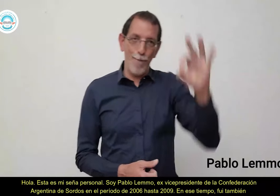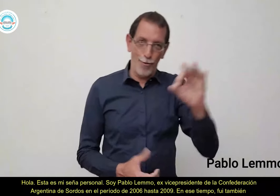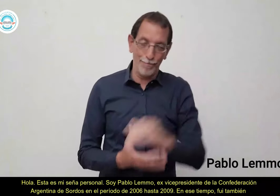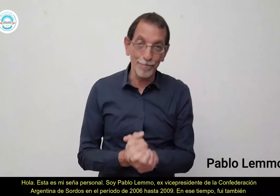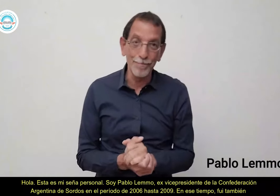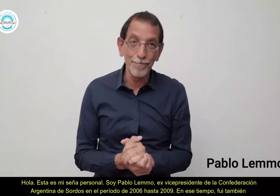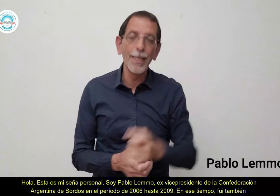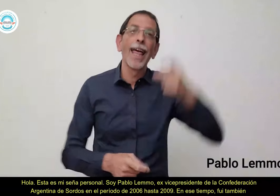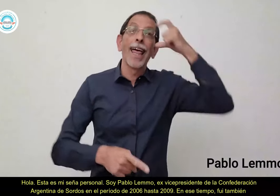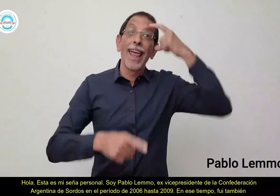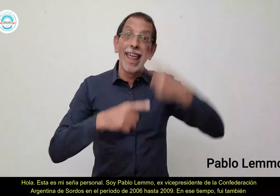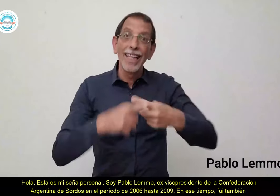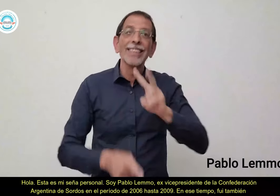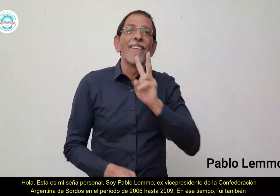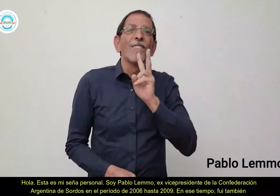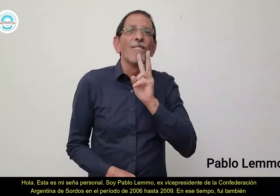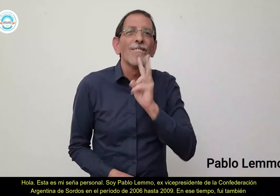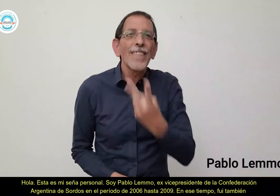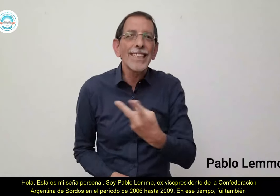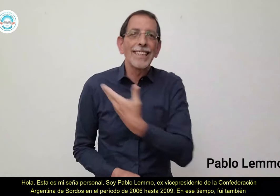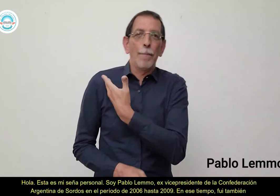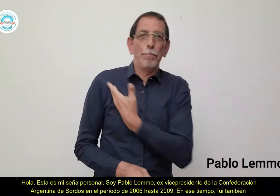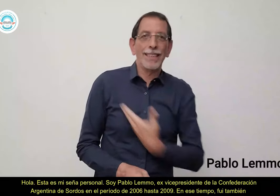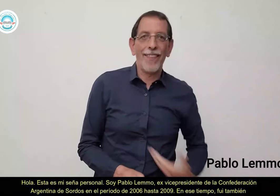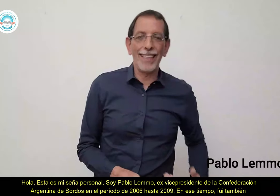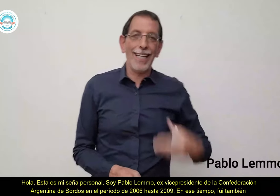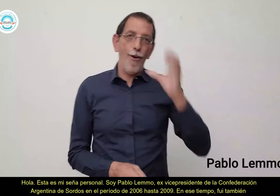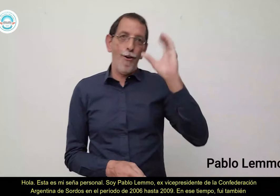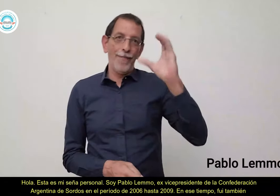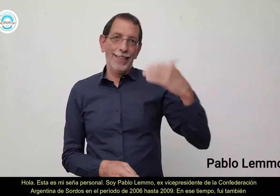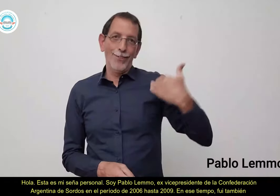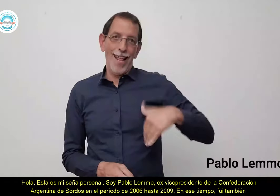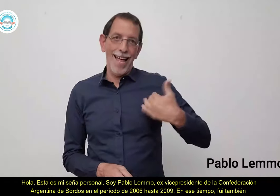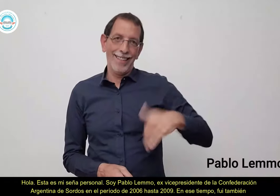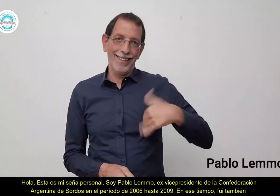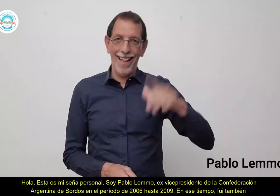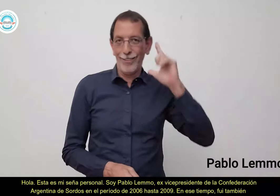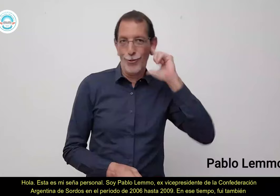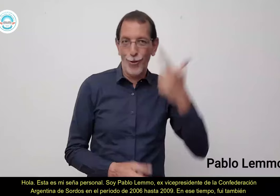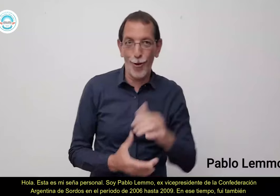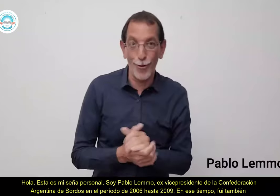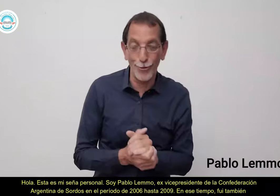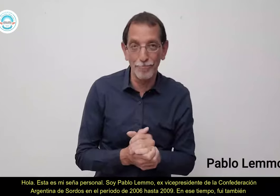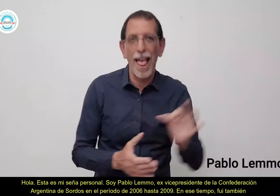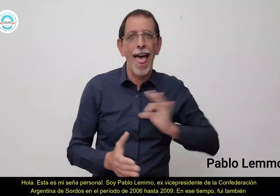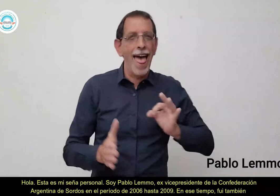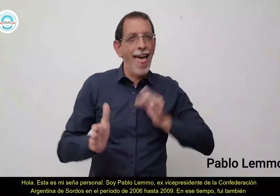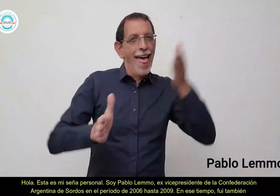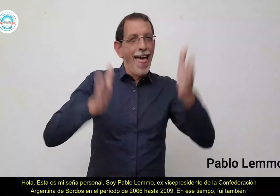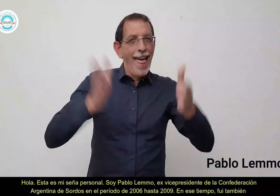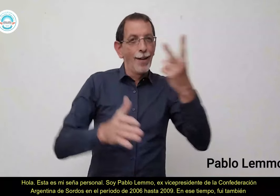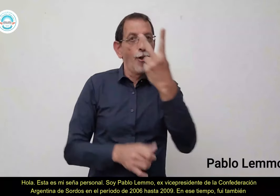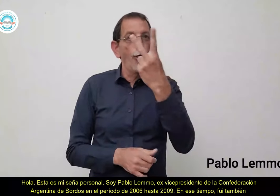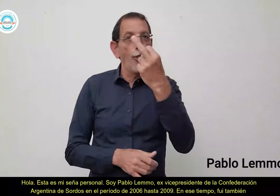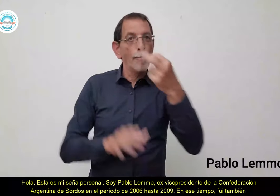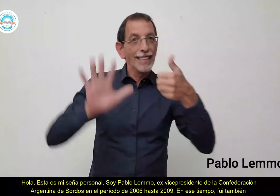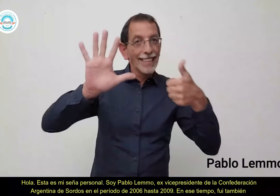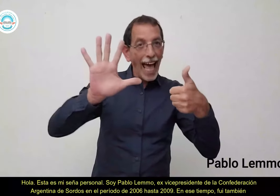ex vicepresidente de la Confederación Argentina de Sordos en el periodo de 2006 hasta